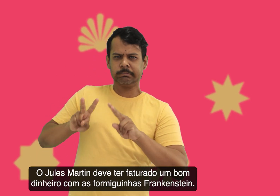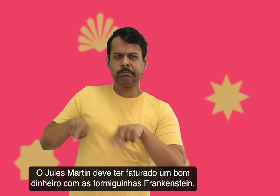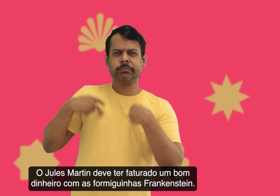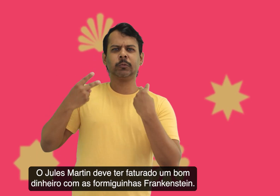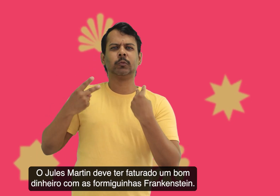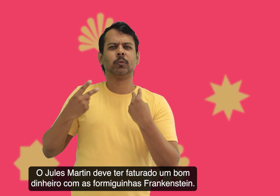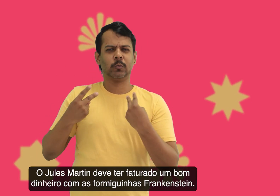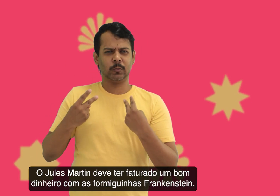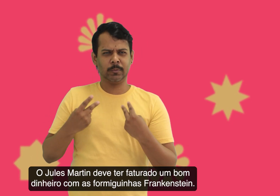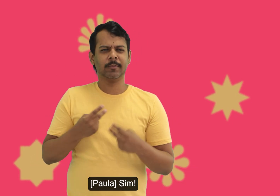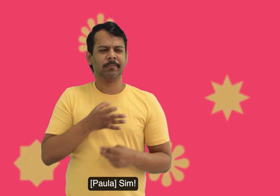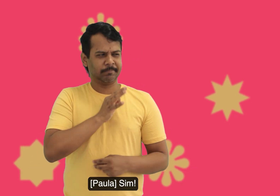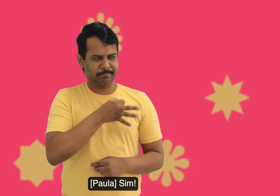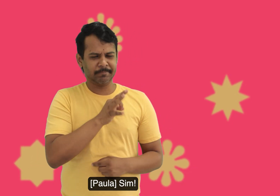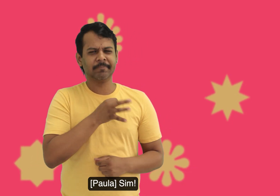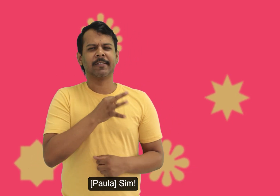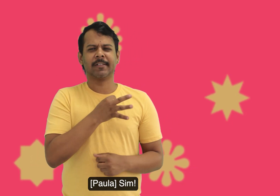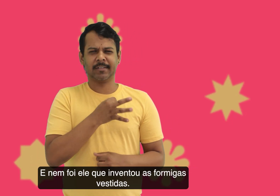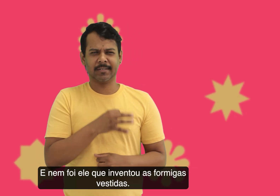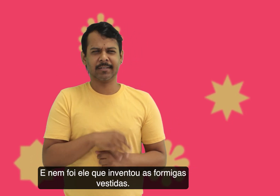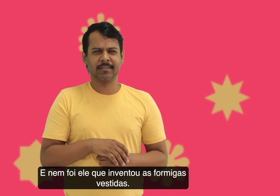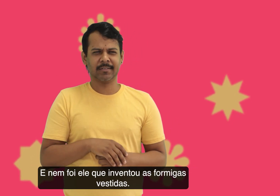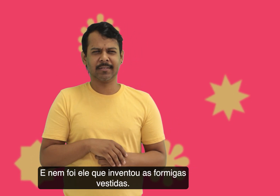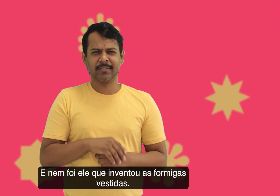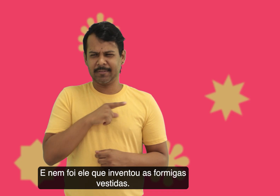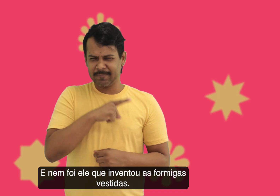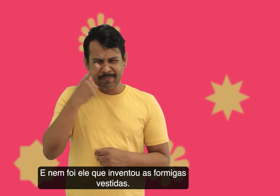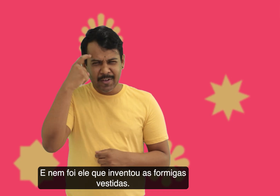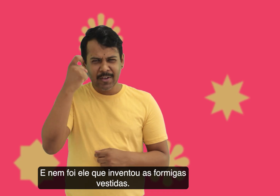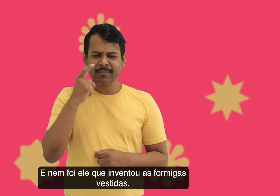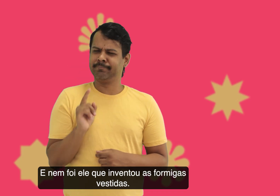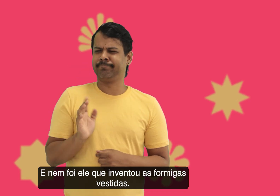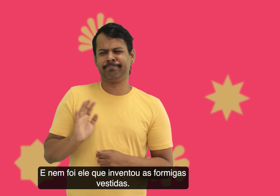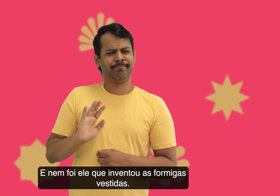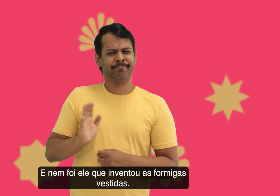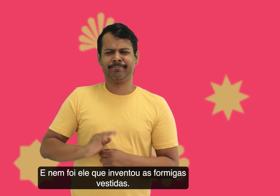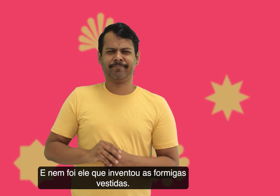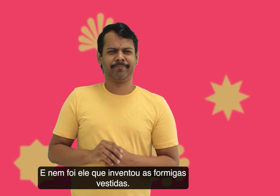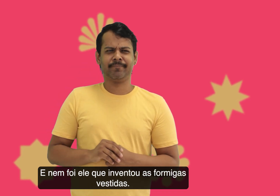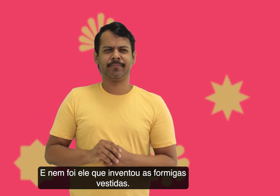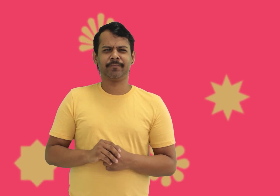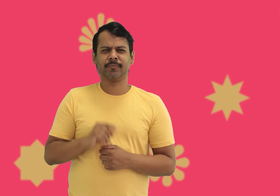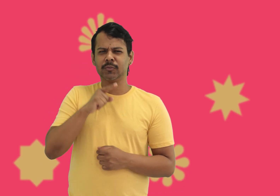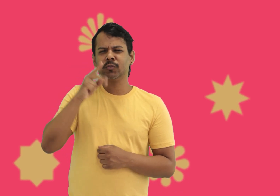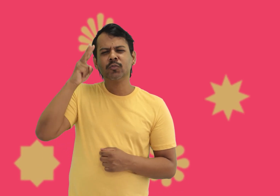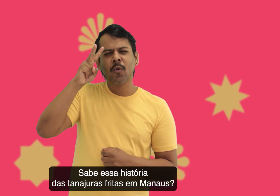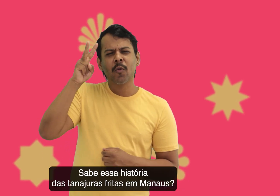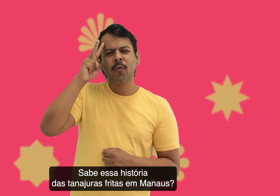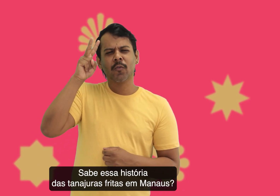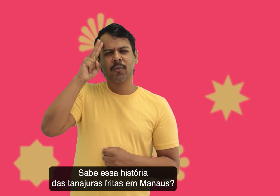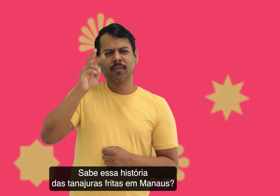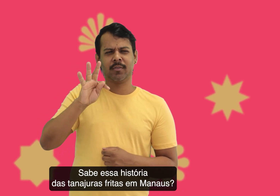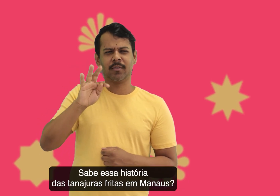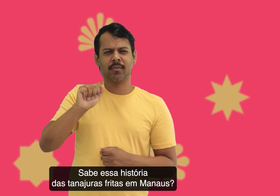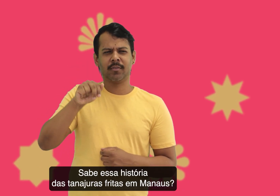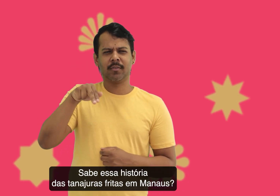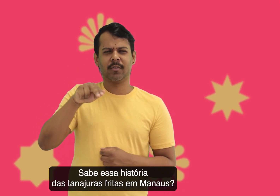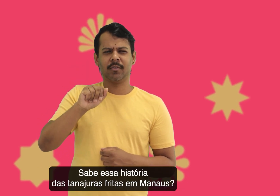bom dinheiro com as formiguinhas Frankenstein. Sim, e nem foi ele que inventou as formigas vestidas. Sabe essa história das